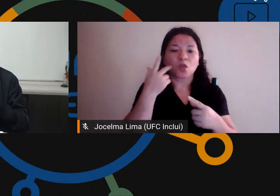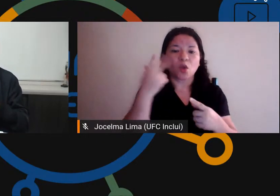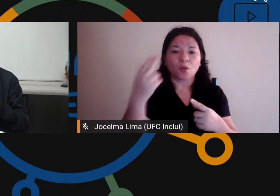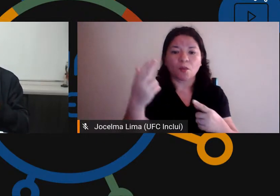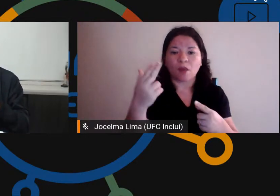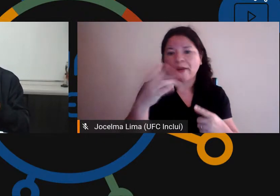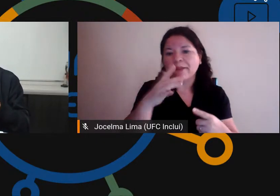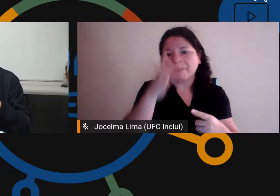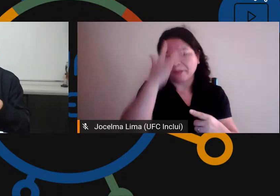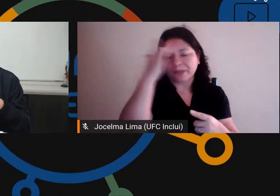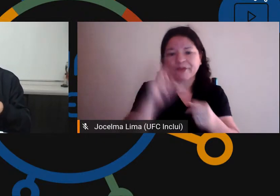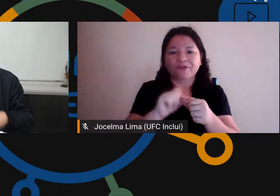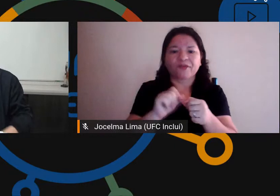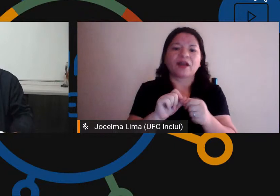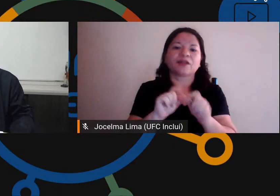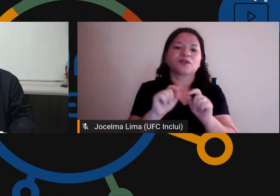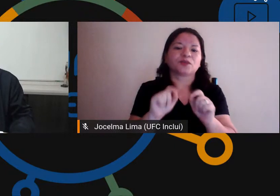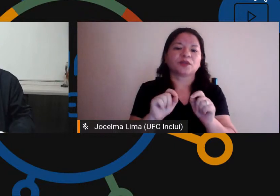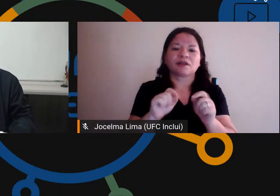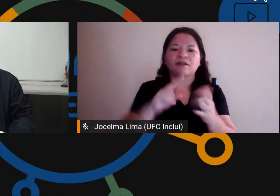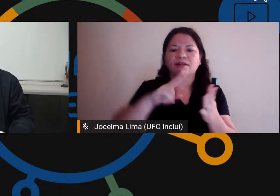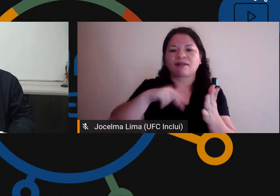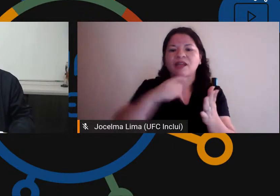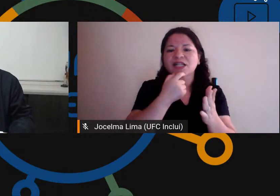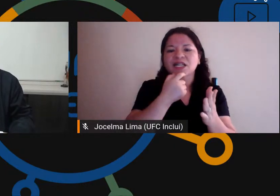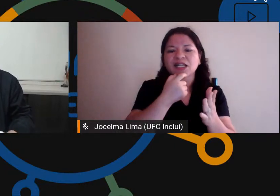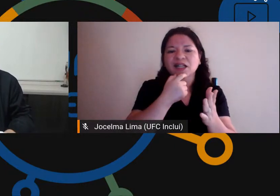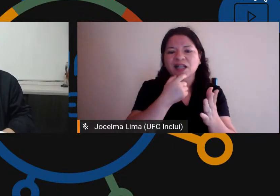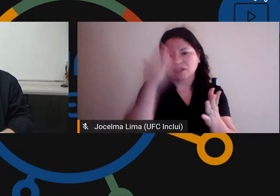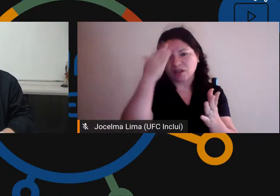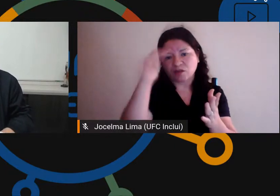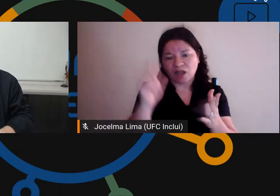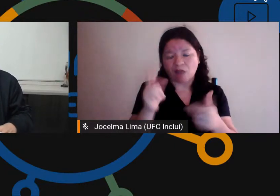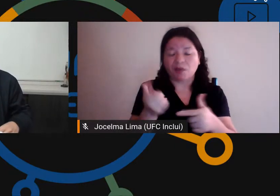por exemplo. Não é? Então, isso é um problema sério.